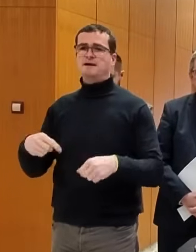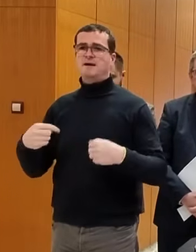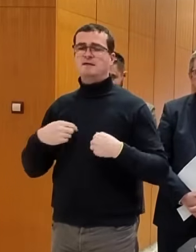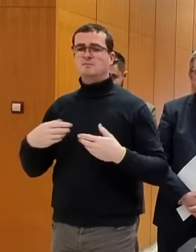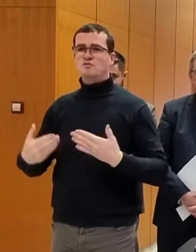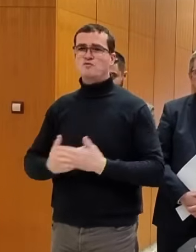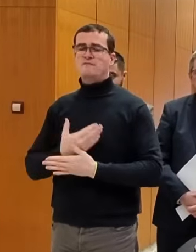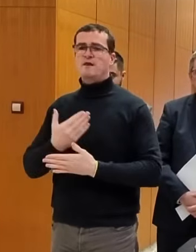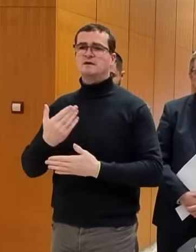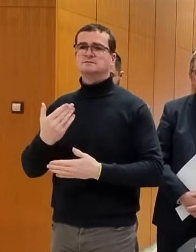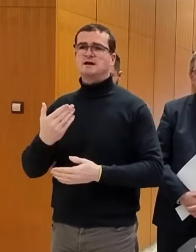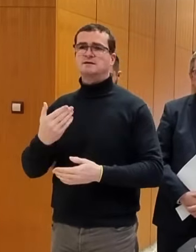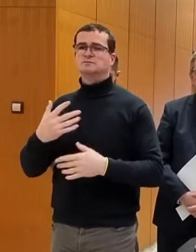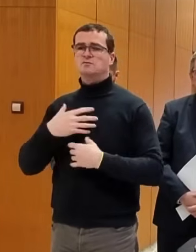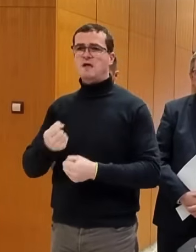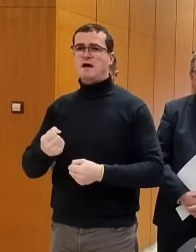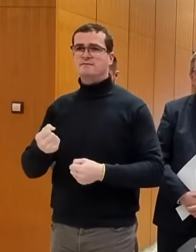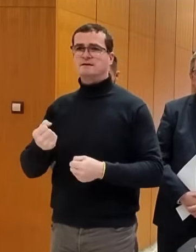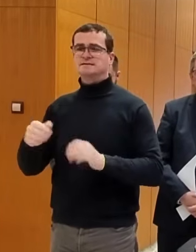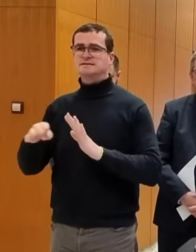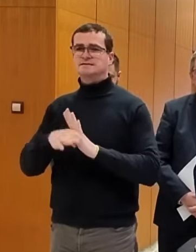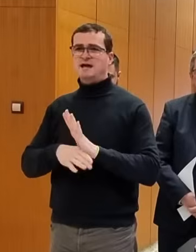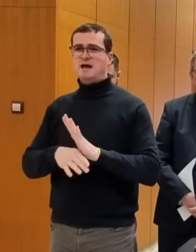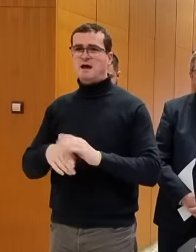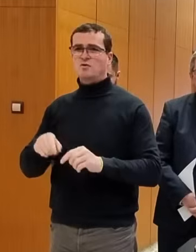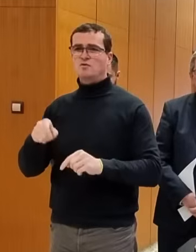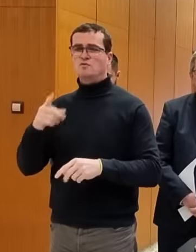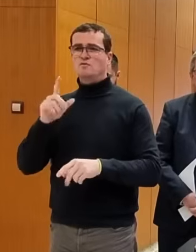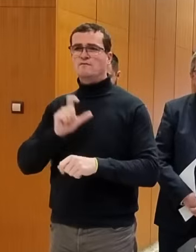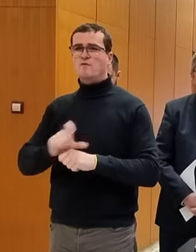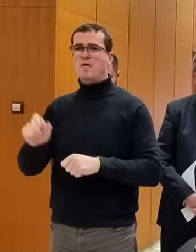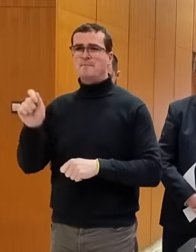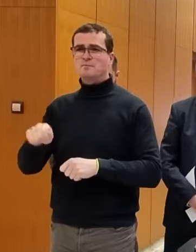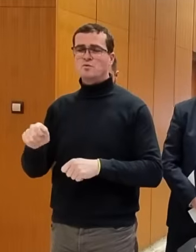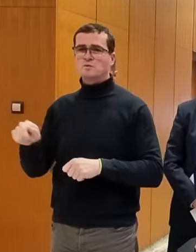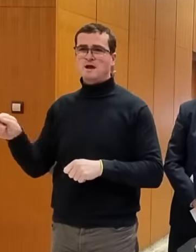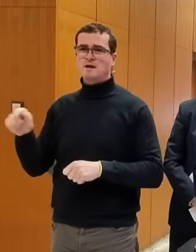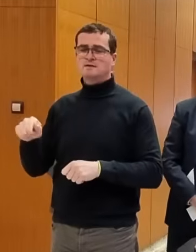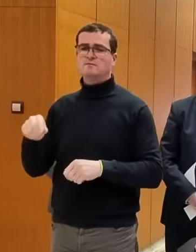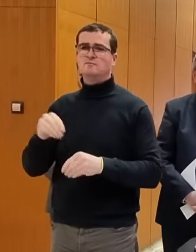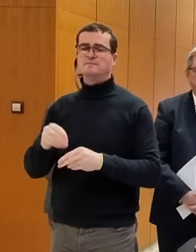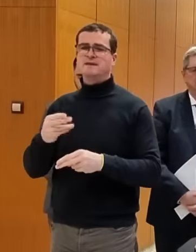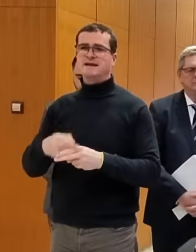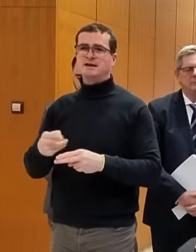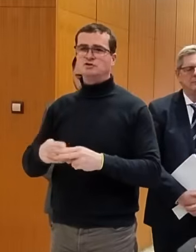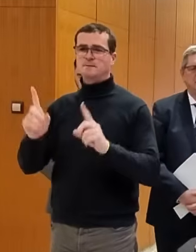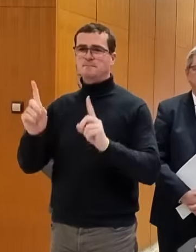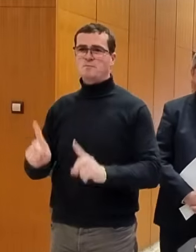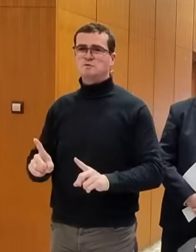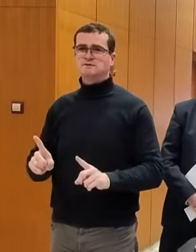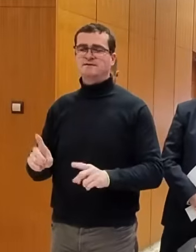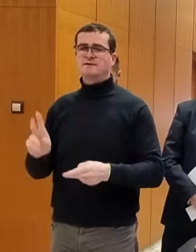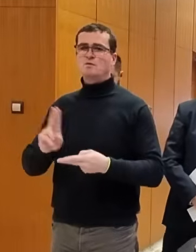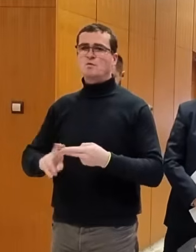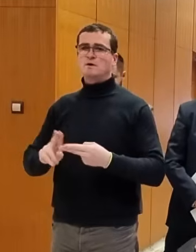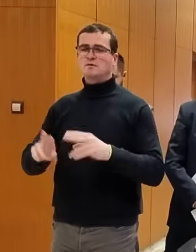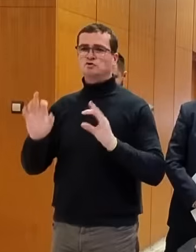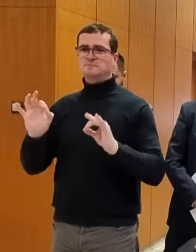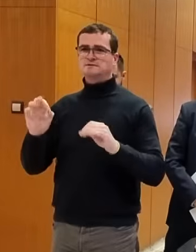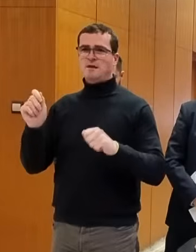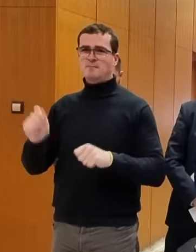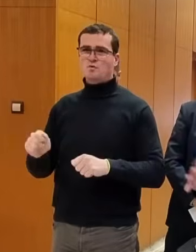sme návrh novelizácie zákona ohľadne prokuratúry, teda riešime postavenie úradu